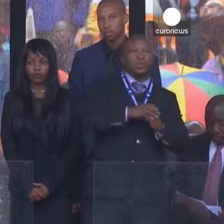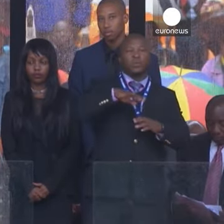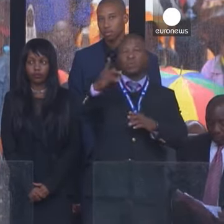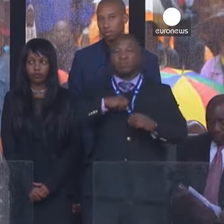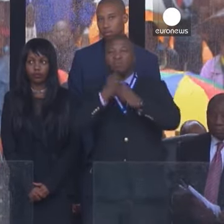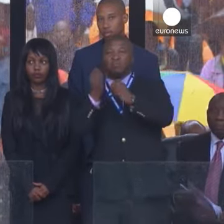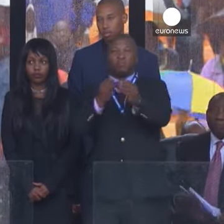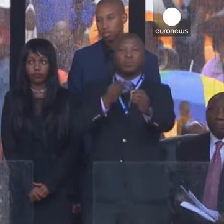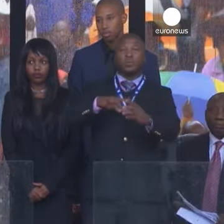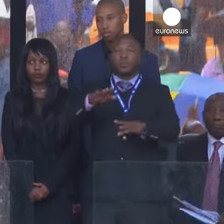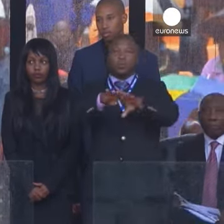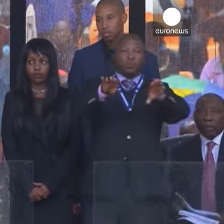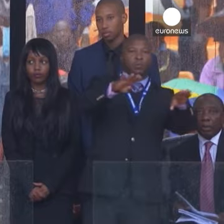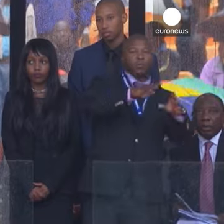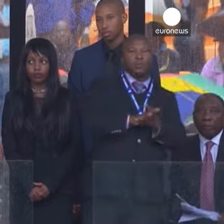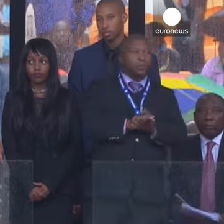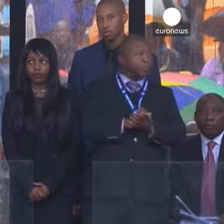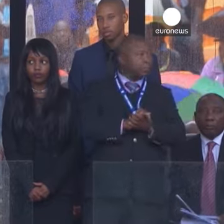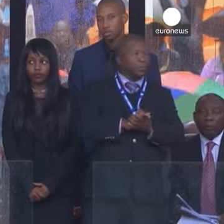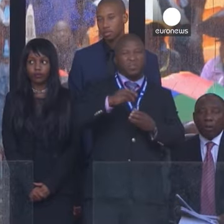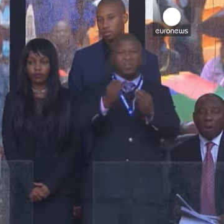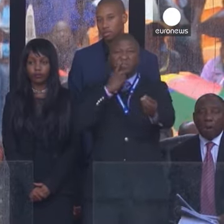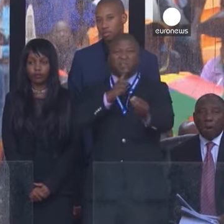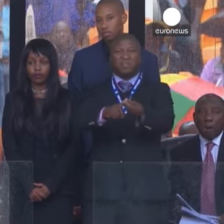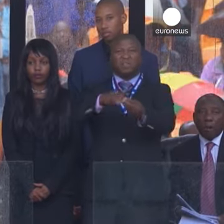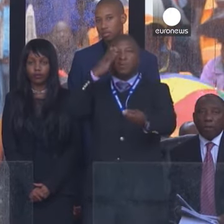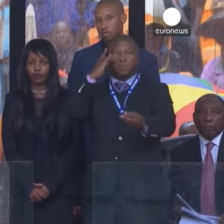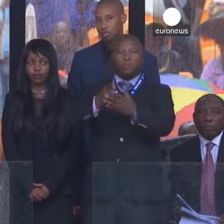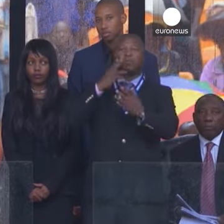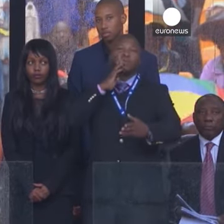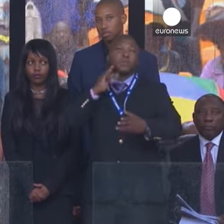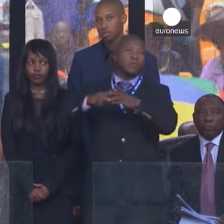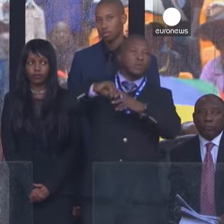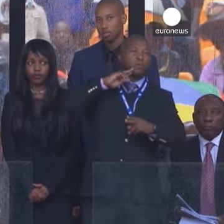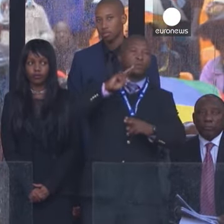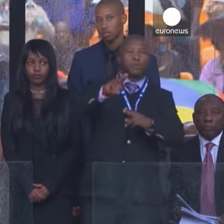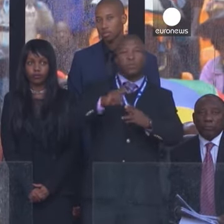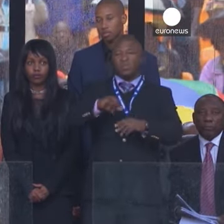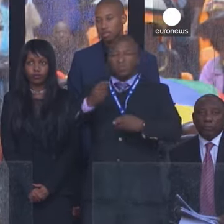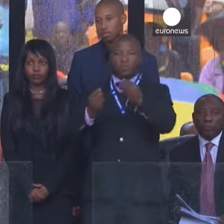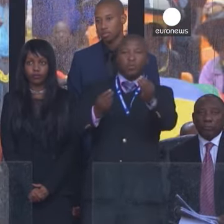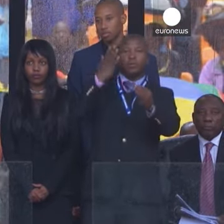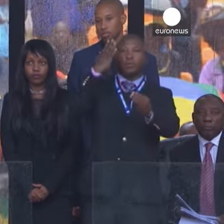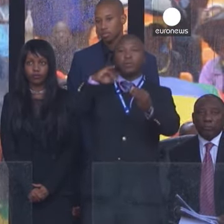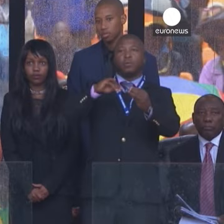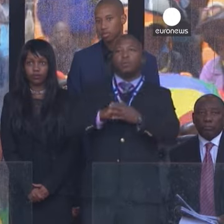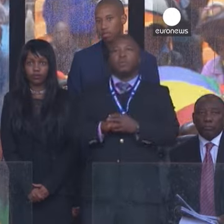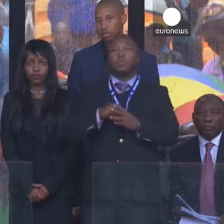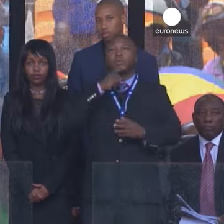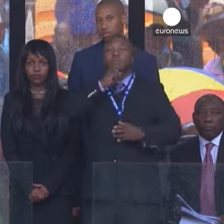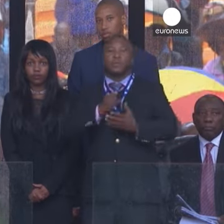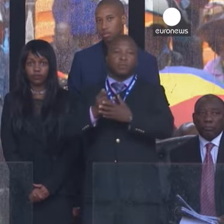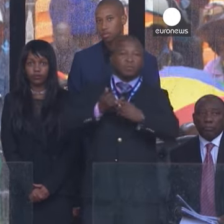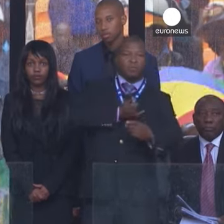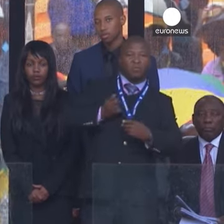Rüzgarın çocuğu, bu toprağın çocuğu, gelecekte siyahın ve beyazın, zenginin ve fakirin, erkek, kadın ve çocukların yan yana